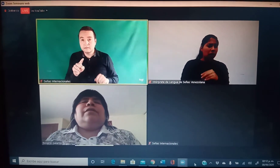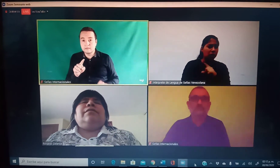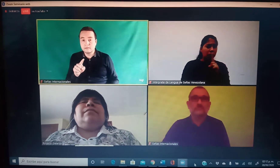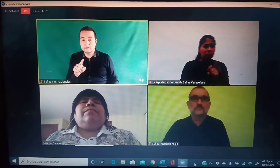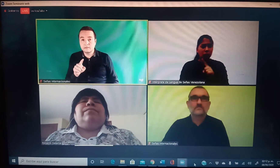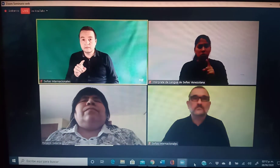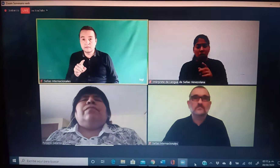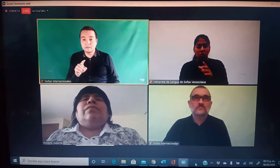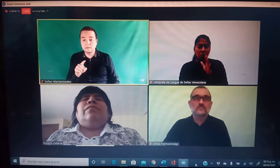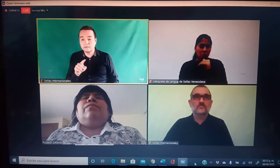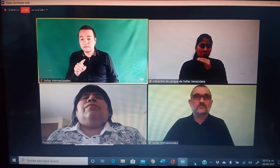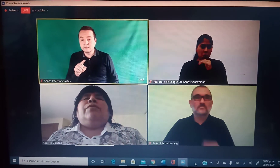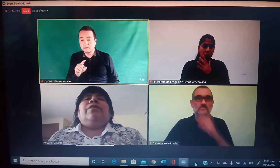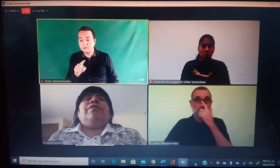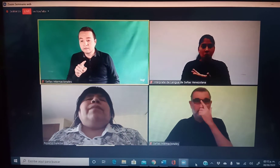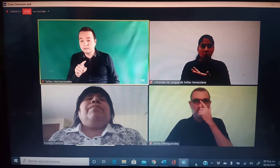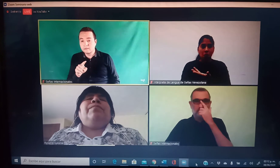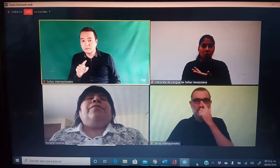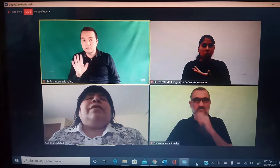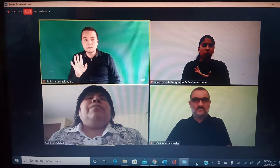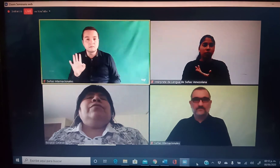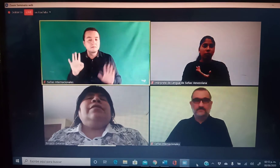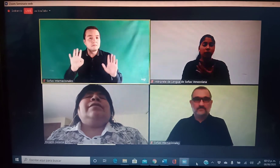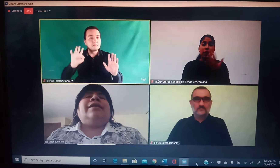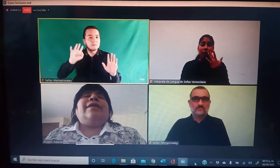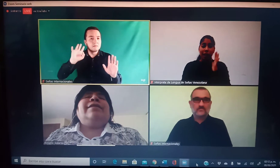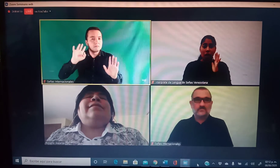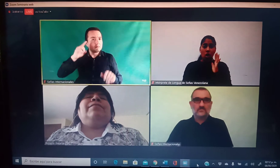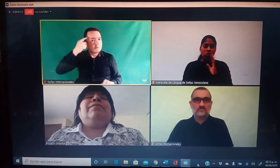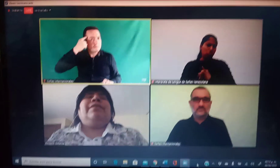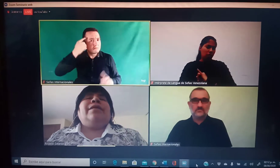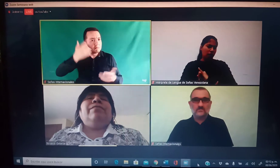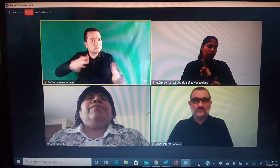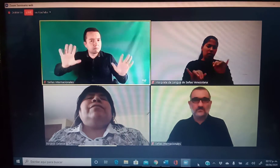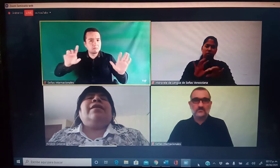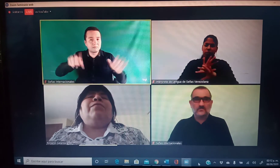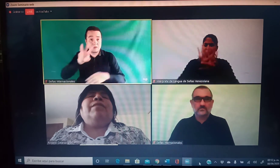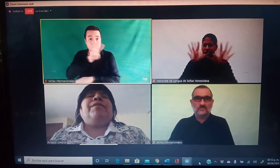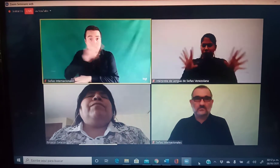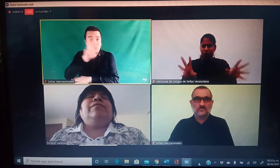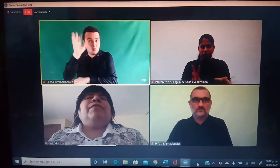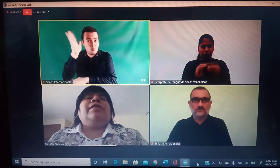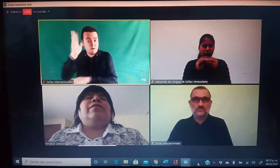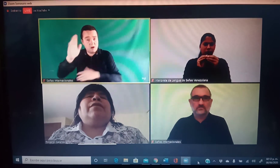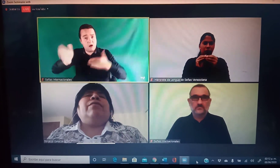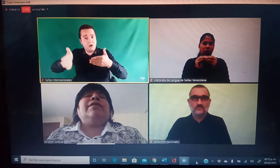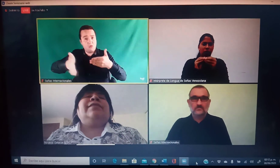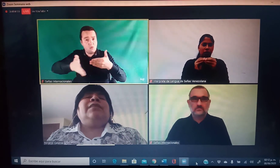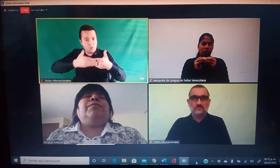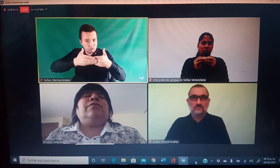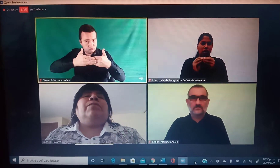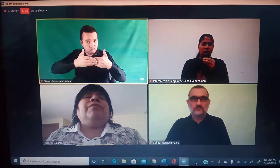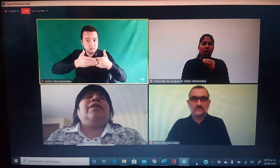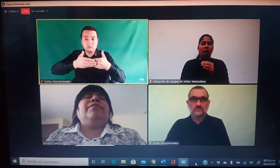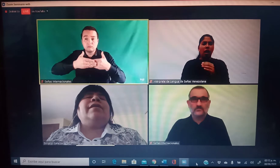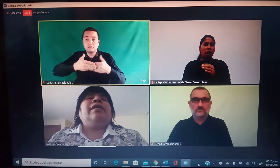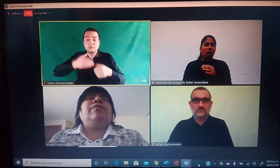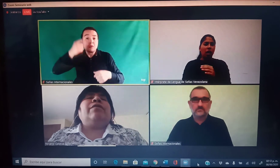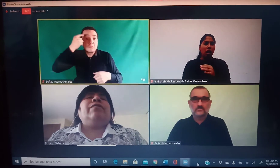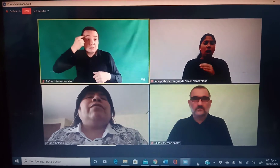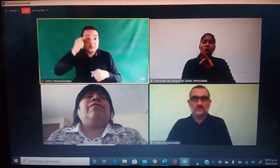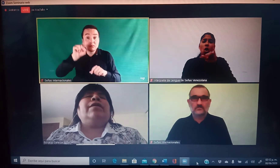entonces, bueno, creo que podríamos encerrar, ya está en su binario. Si hay alguna pregunta, igual creo que Jorge está a disposición, podría